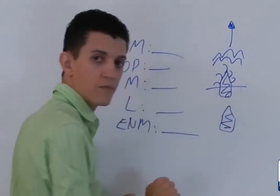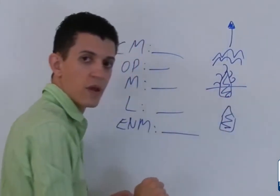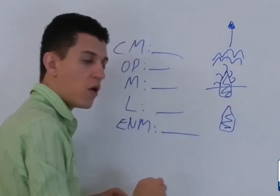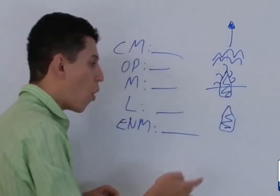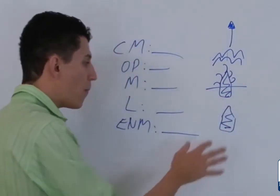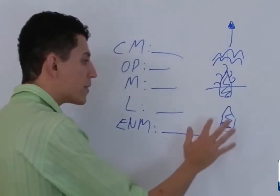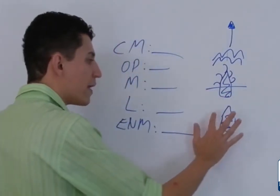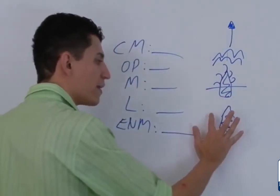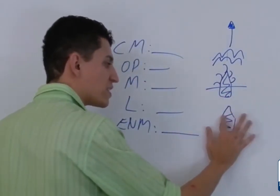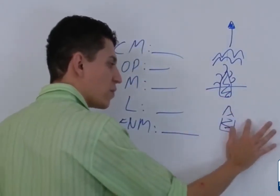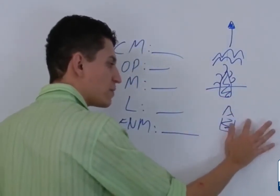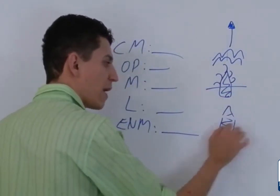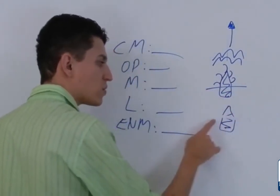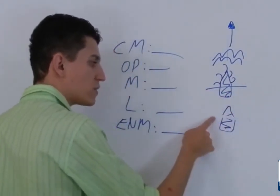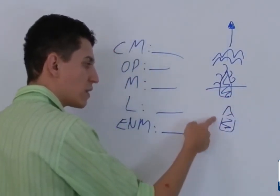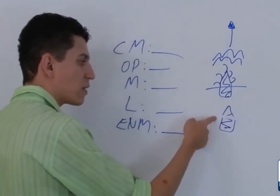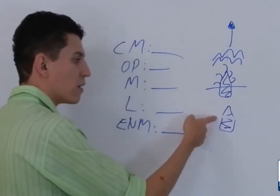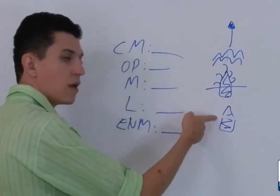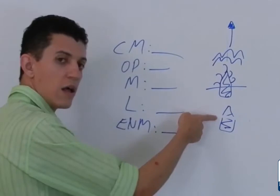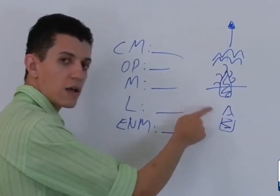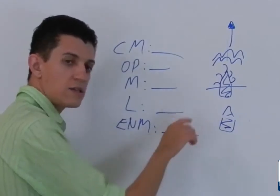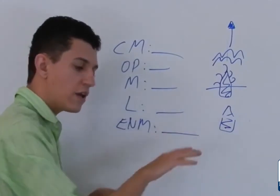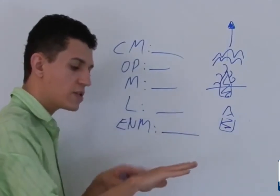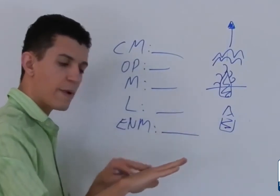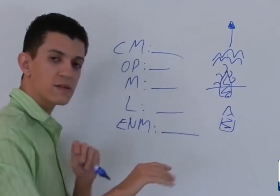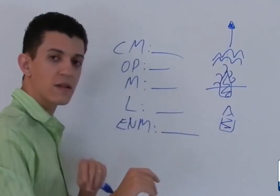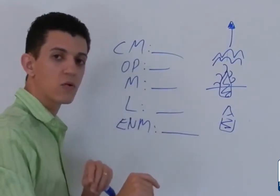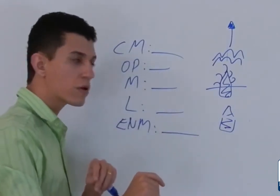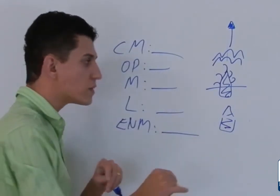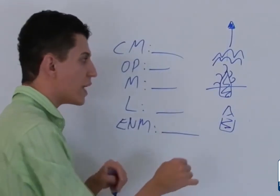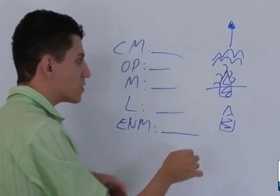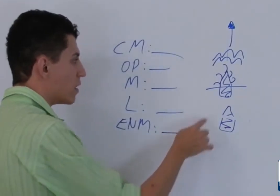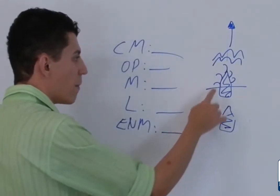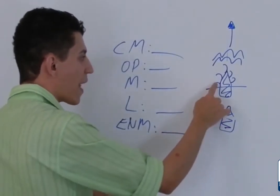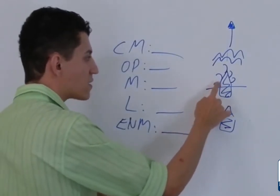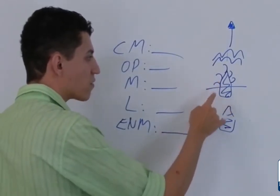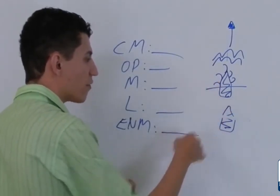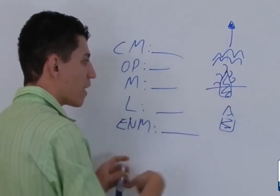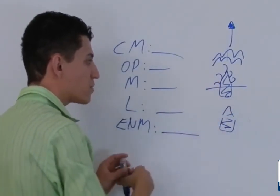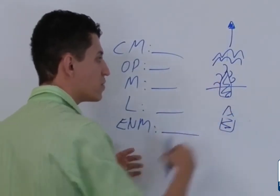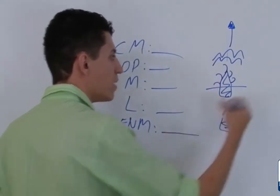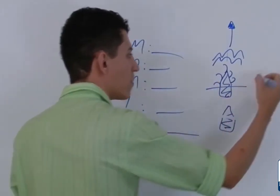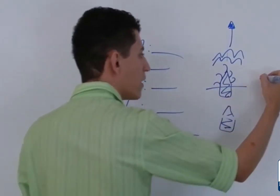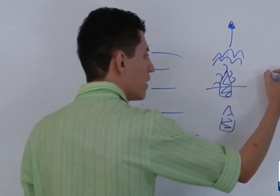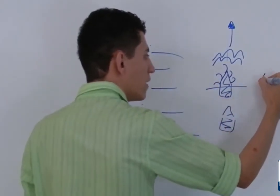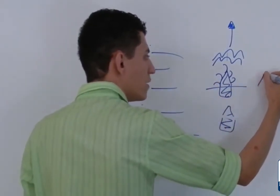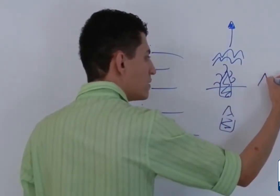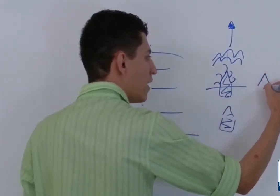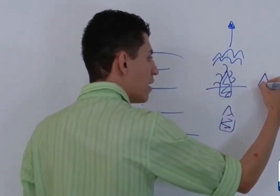Ou poderia deixar um espaço assim, que seria um espaço na altura dos dedos. Para essa configuração de mão, seria